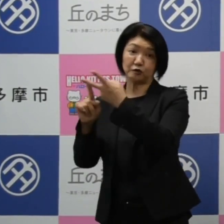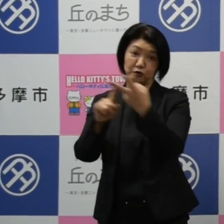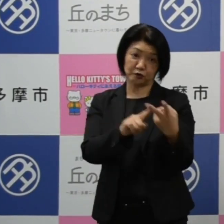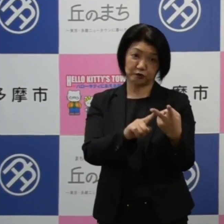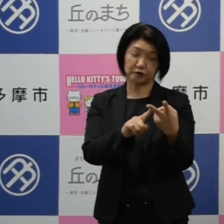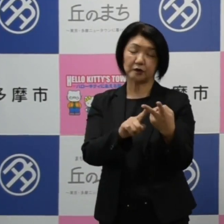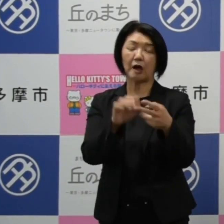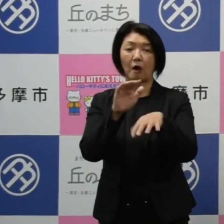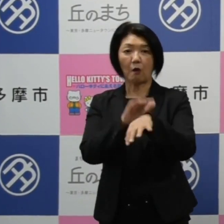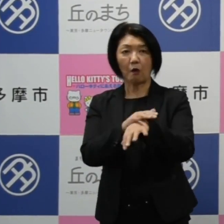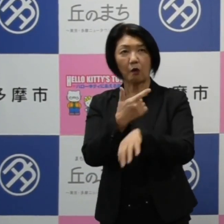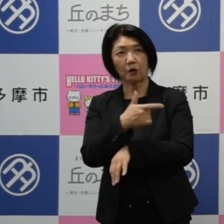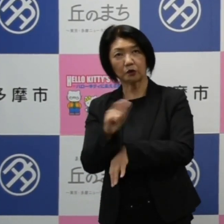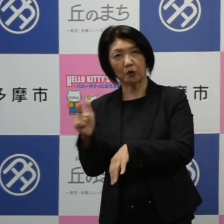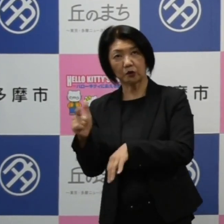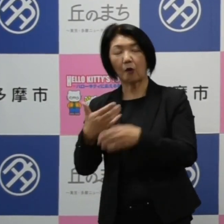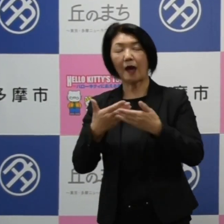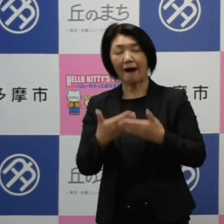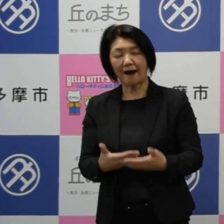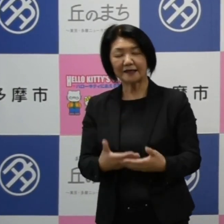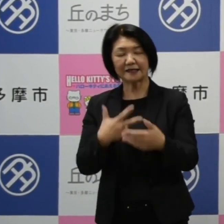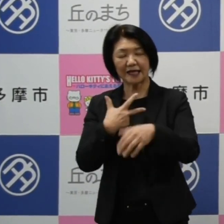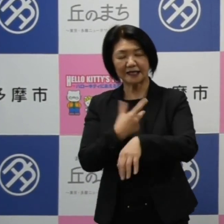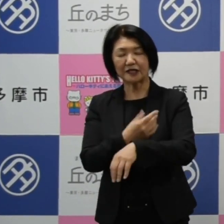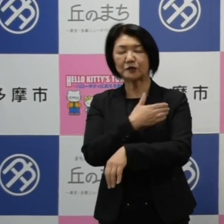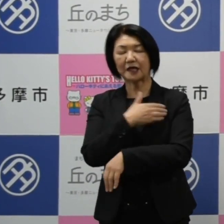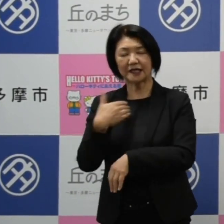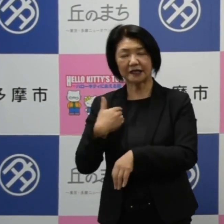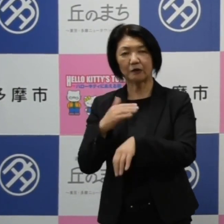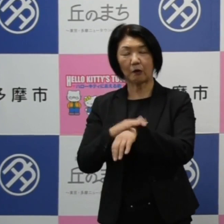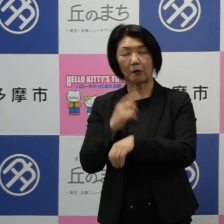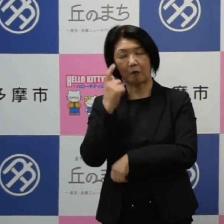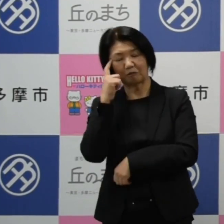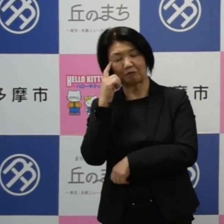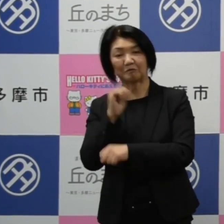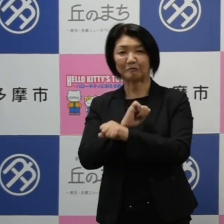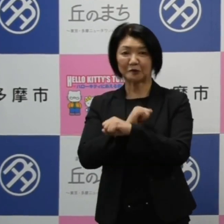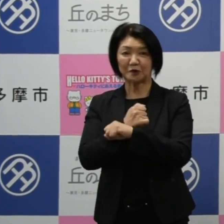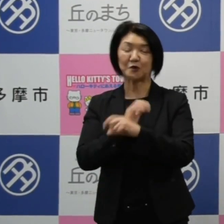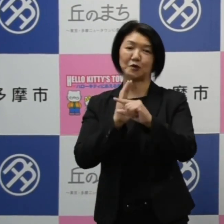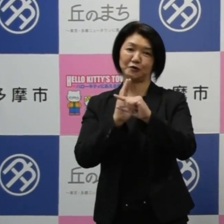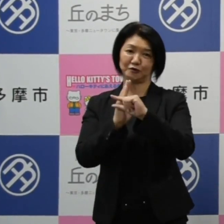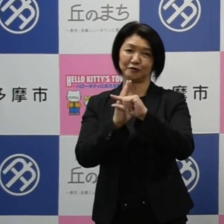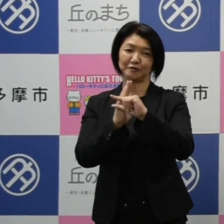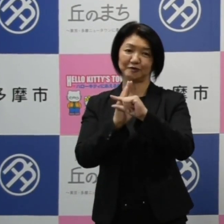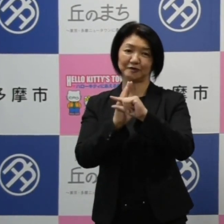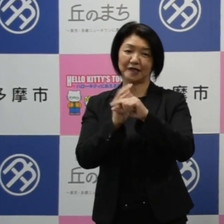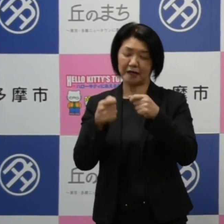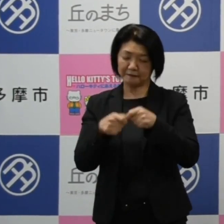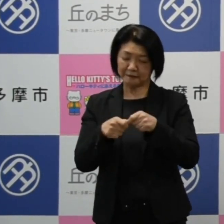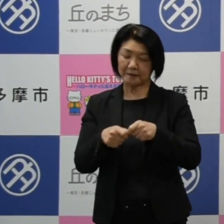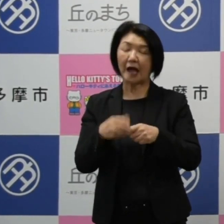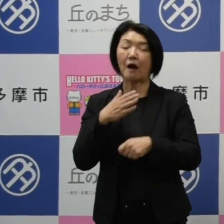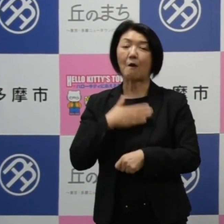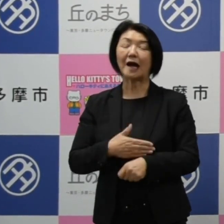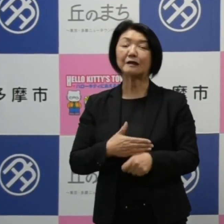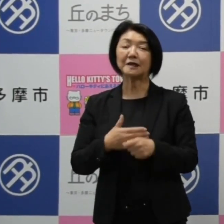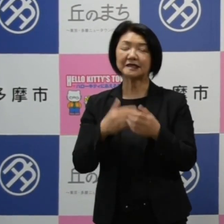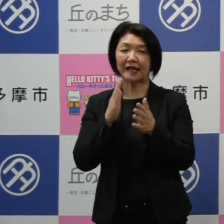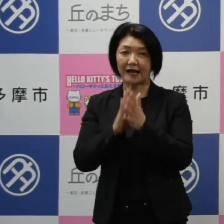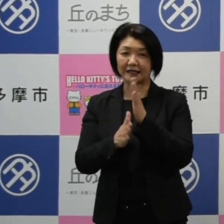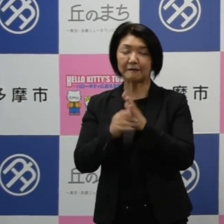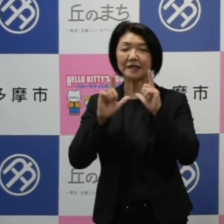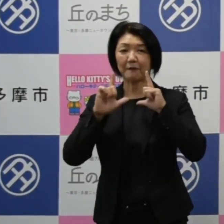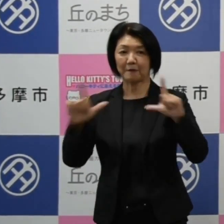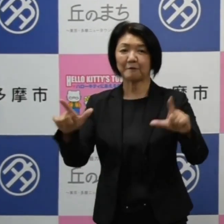種ができる環境を提供させていただきます。詳細がまとまり次第改めてご案内い